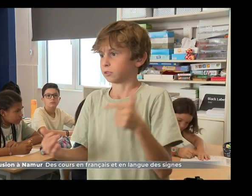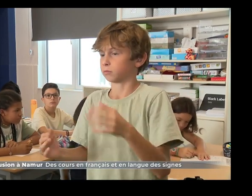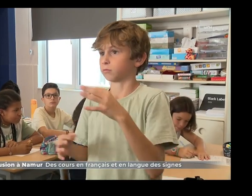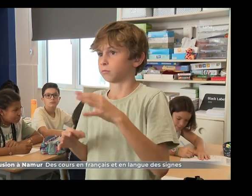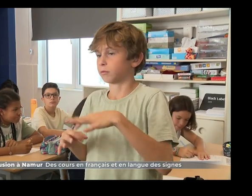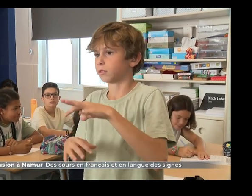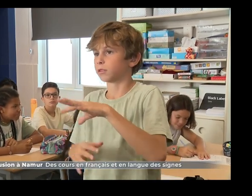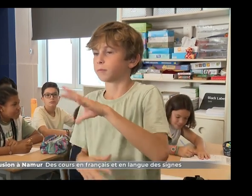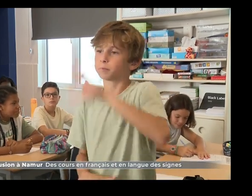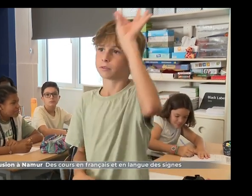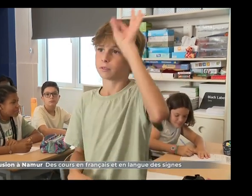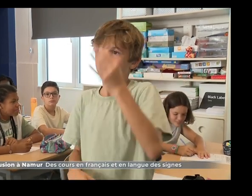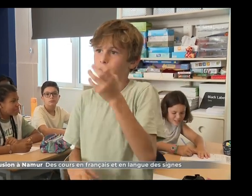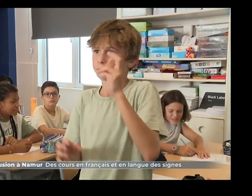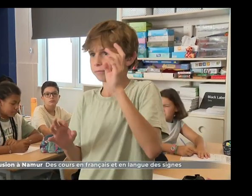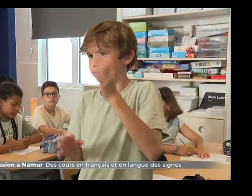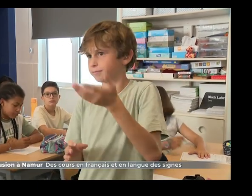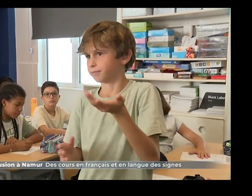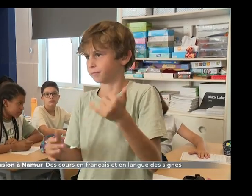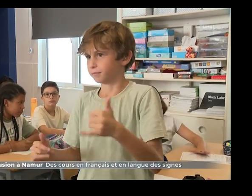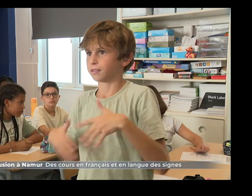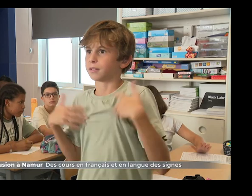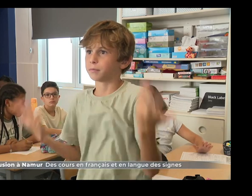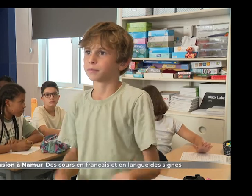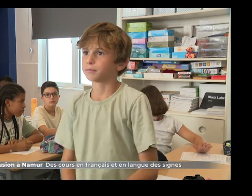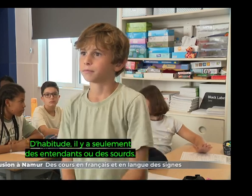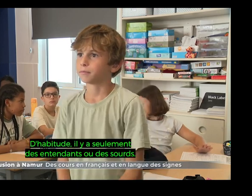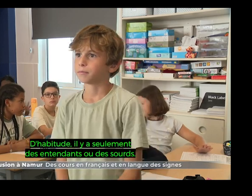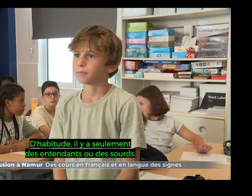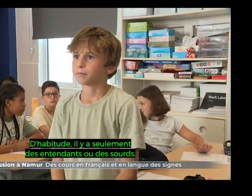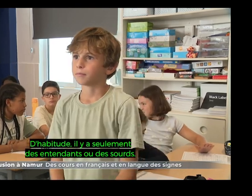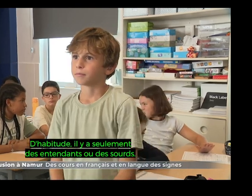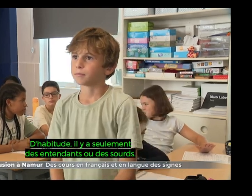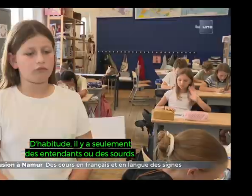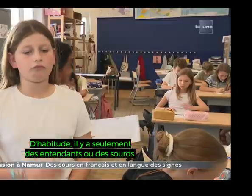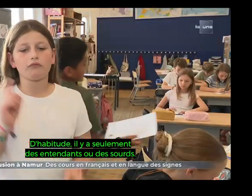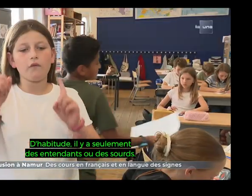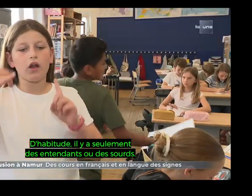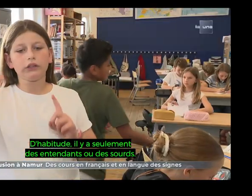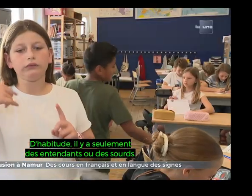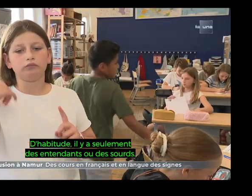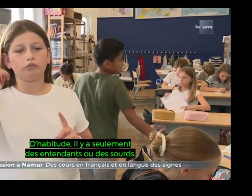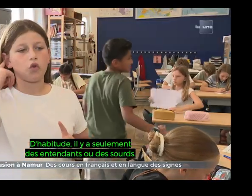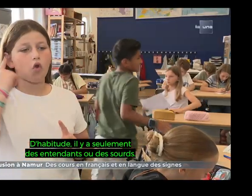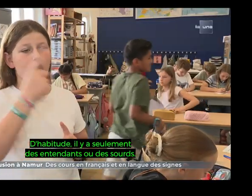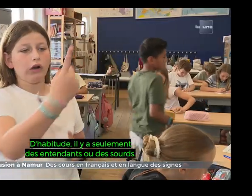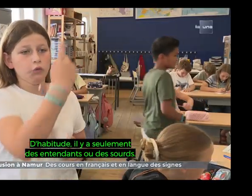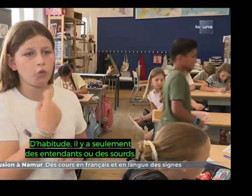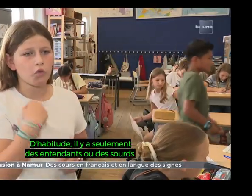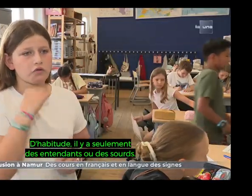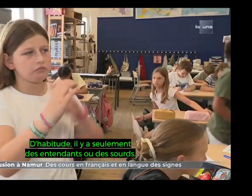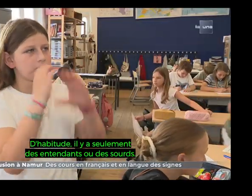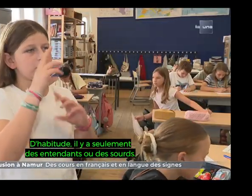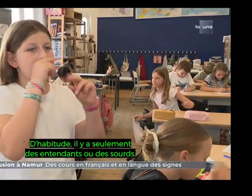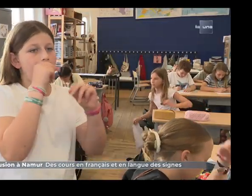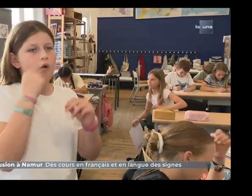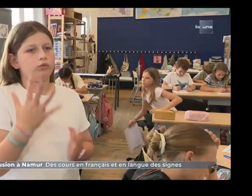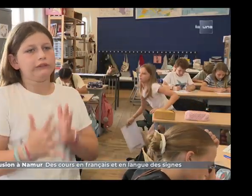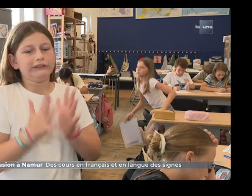a seulement des entendants, soit il y a seulement des sourds. Donc c'est plus agréable d'être ici en vrai. Parfois, s'il y a un entendant qui me pose une question, soit